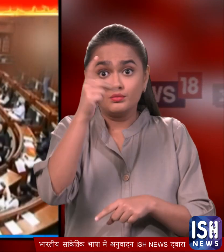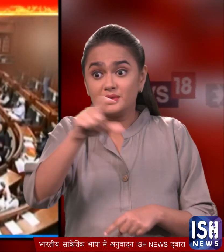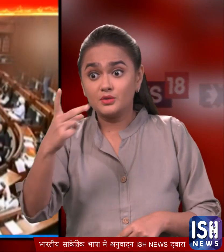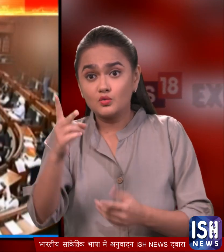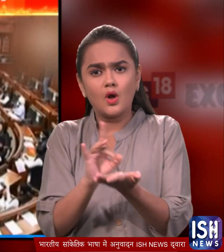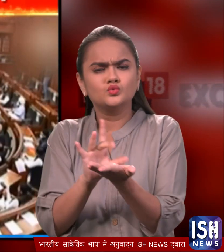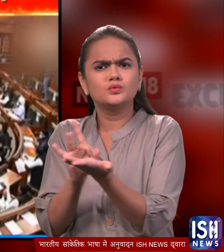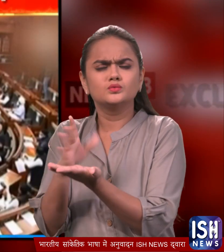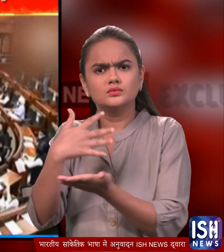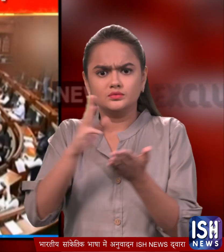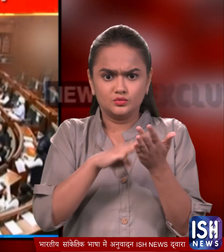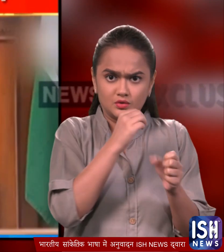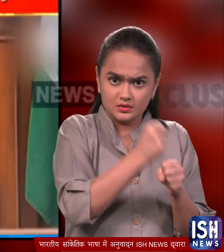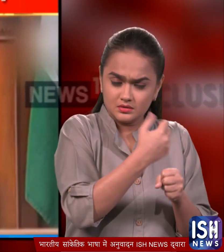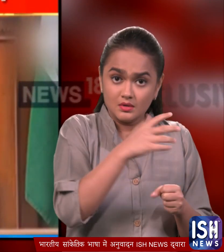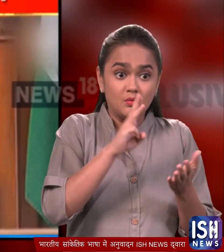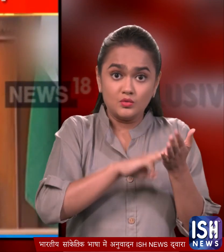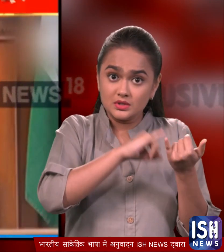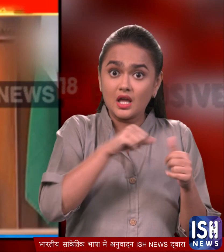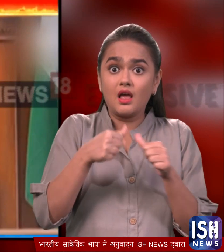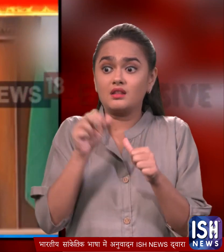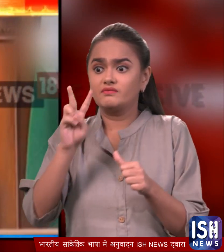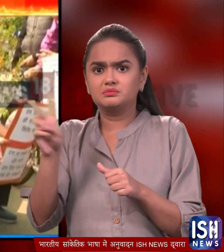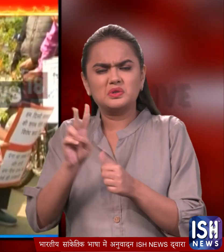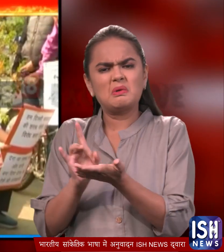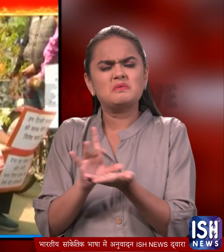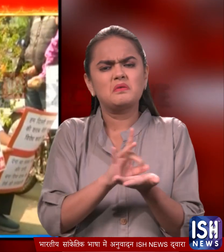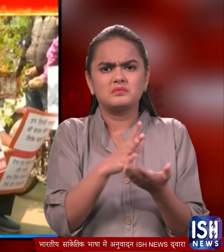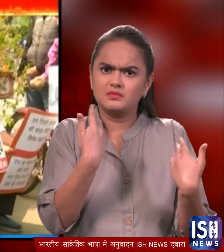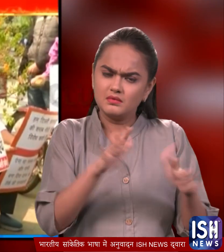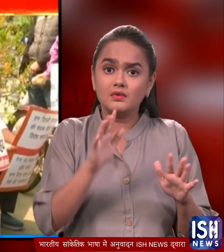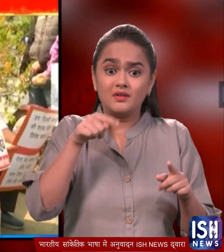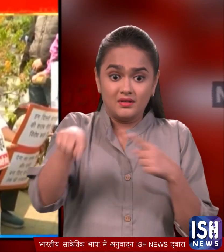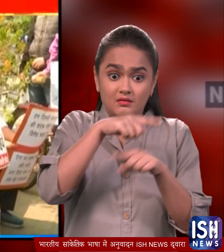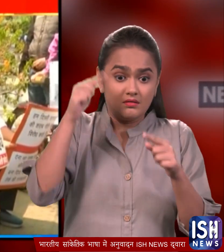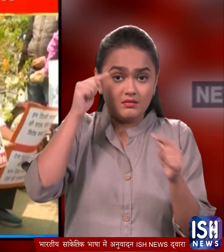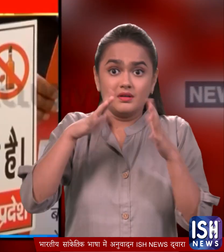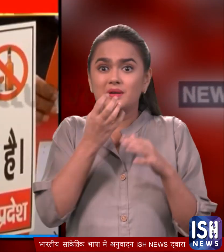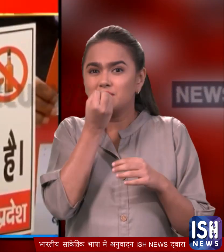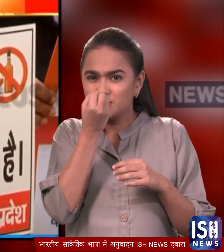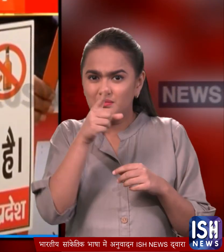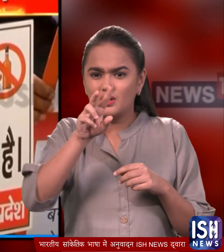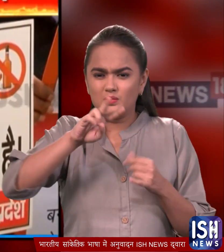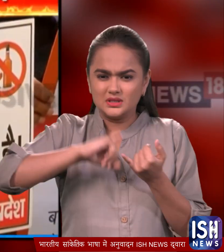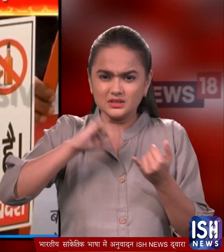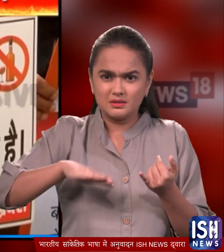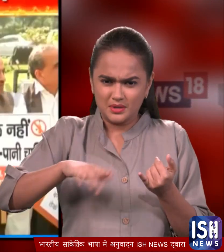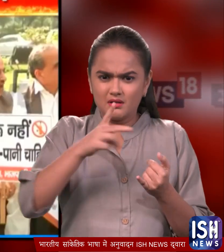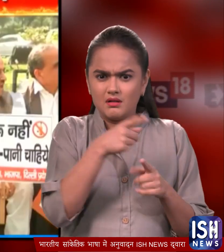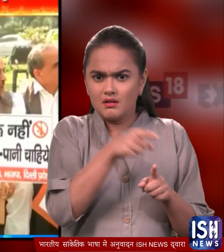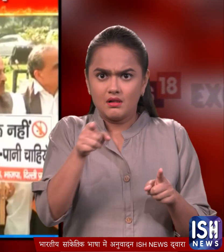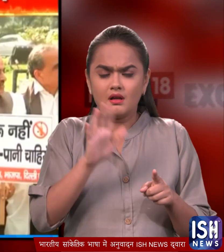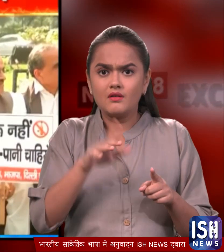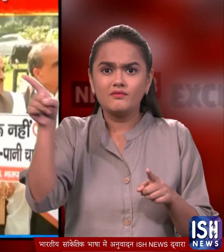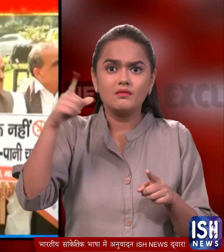विधायकों मोहन सिंह बिष्ट और अनिल वाजपेयी को भी सदन से बाहर कर दिया गया, जिसके विरोध में सभी बीजेपी विधायक विधानसभा के अहाते में